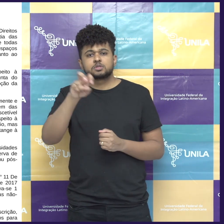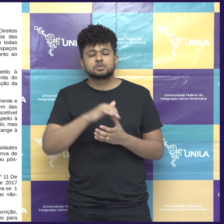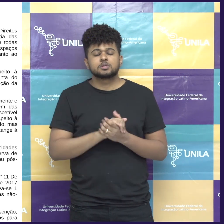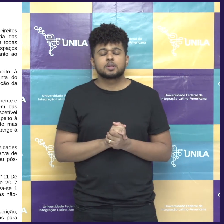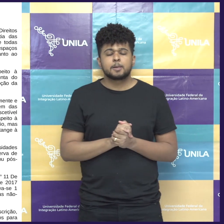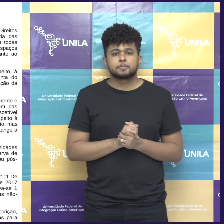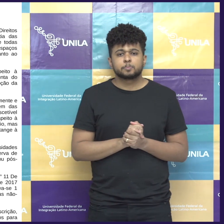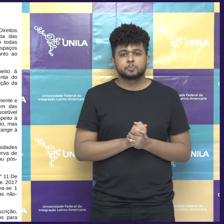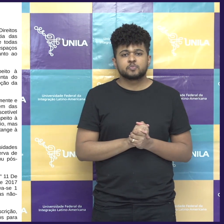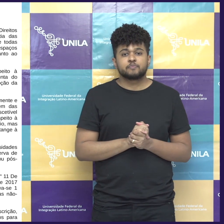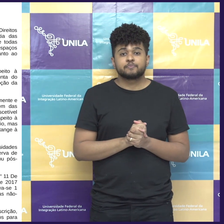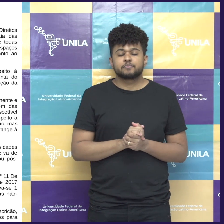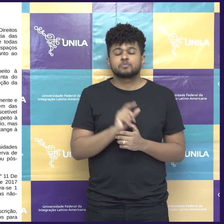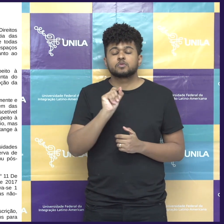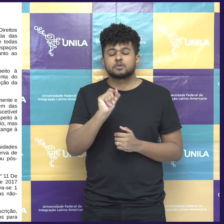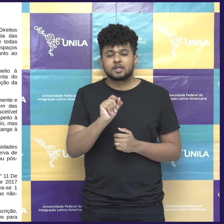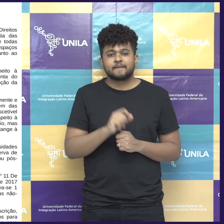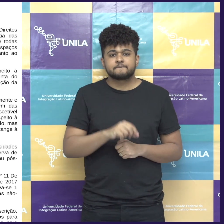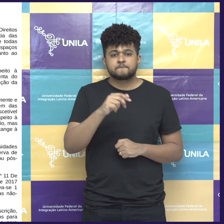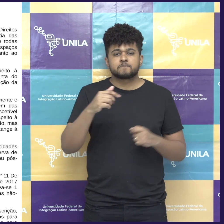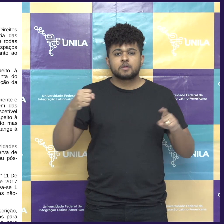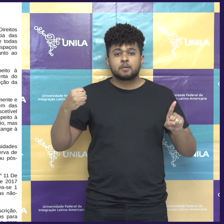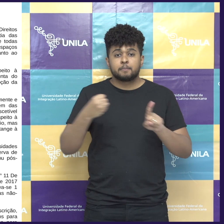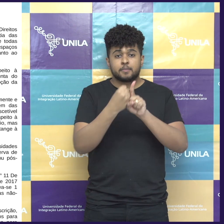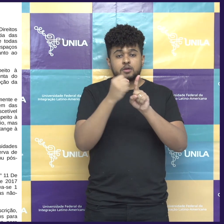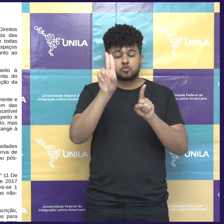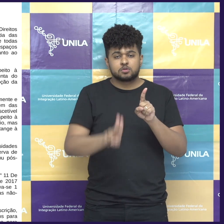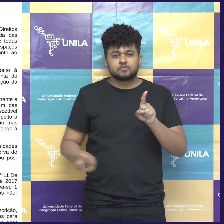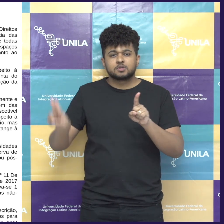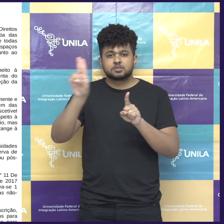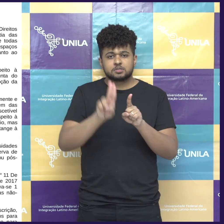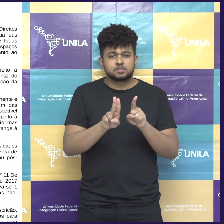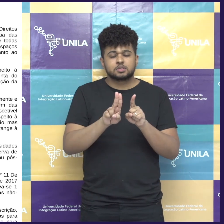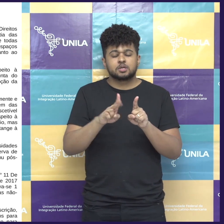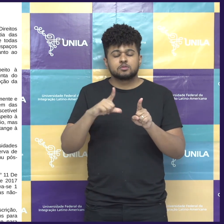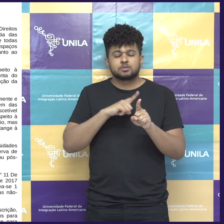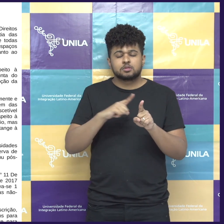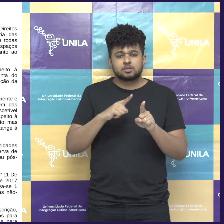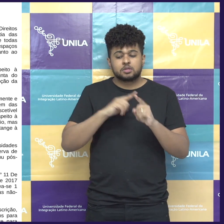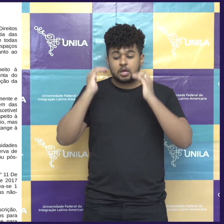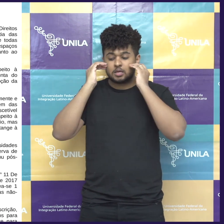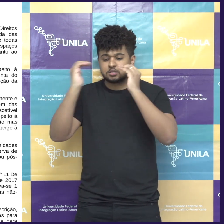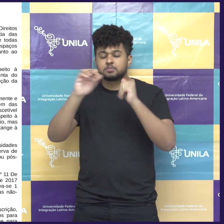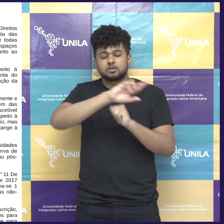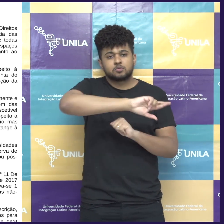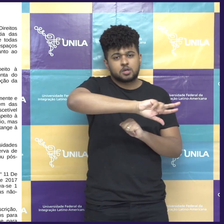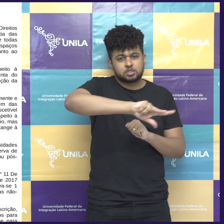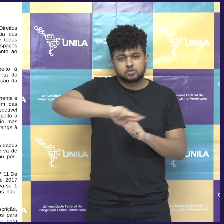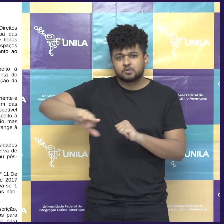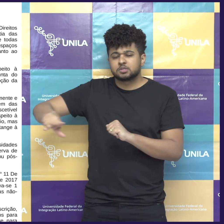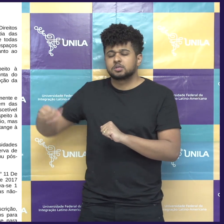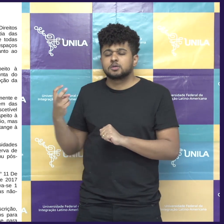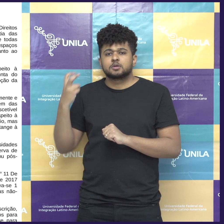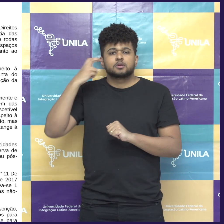3.4.5. Considerando que o Pacto Universitário pela Promoção do Respeito à Diversidade, da